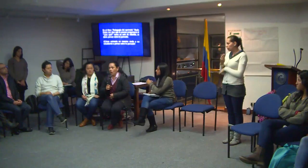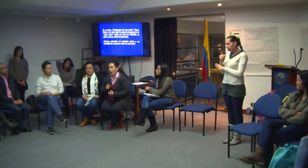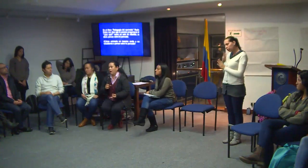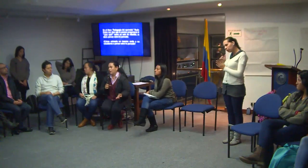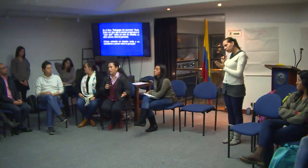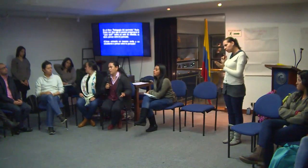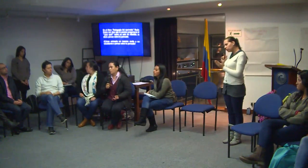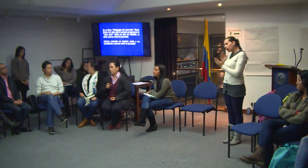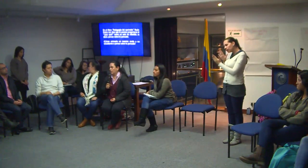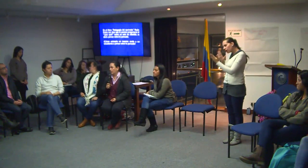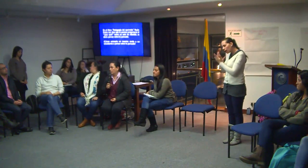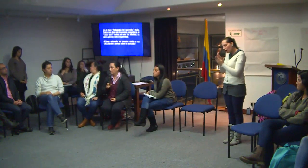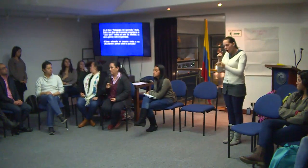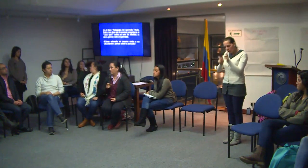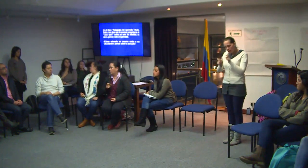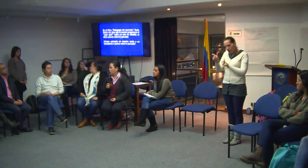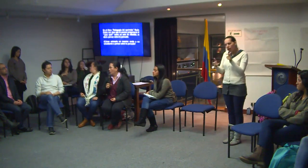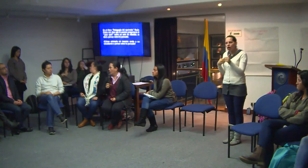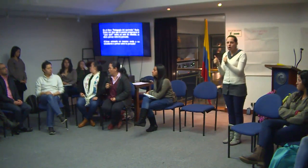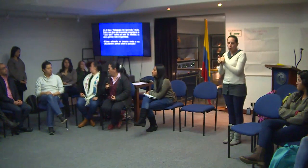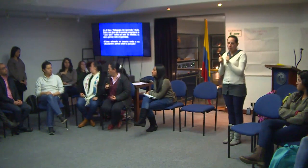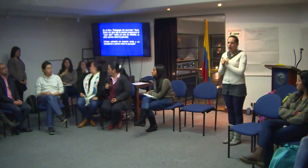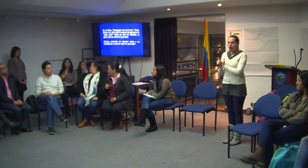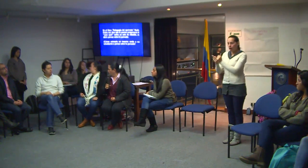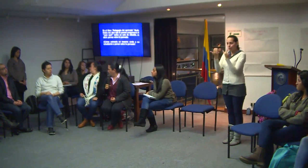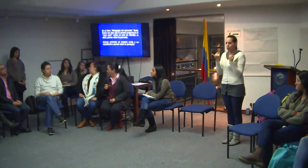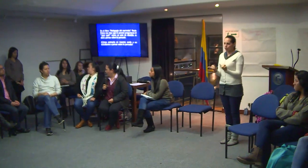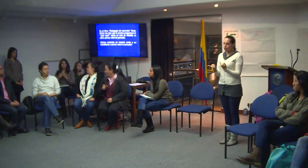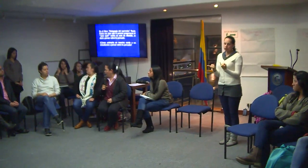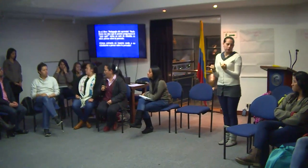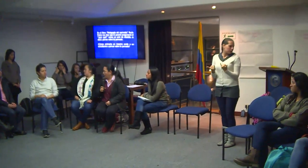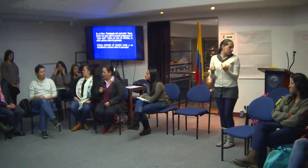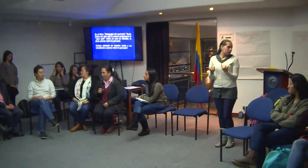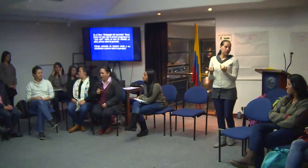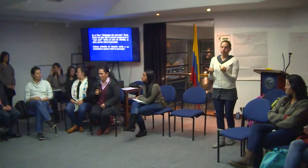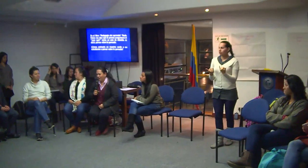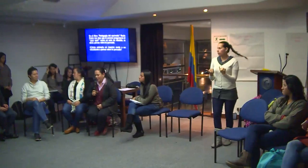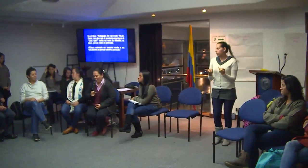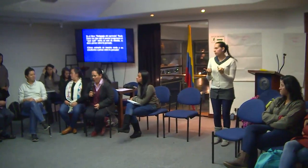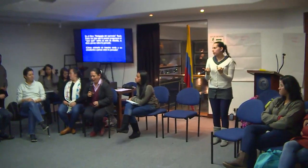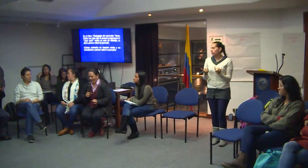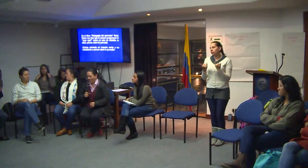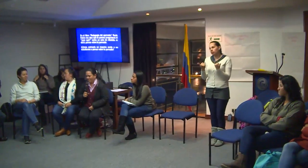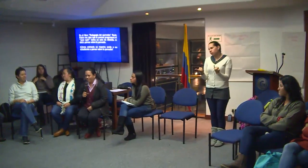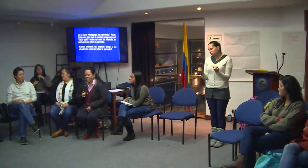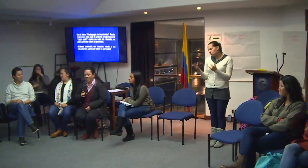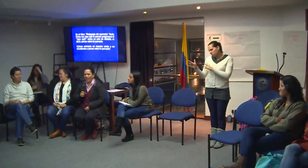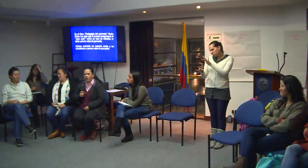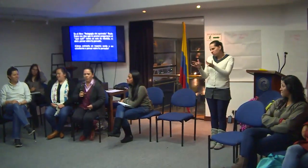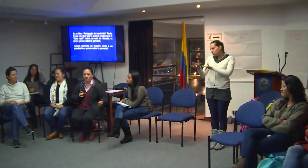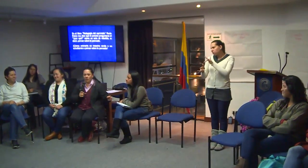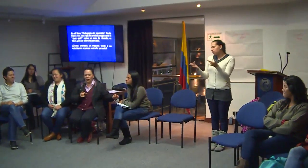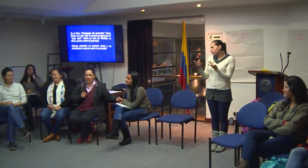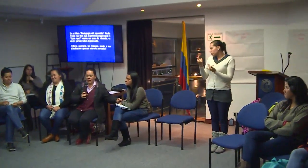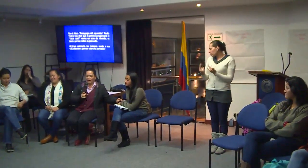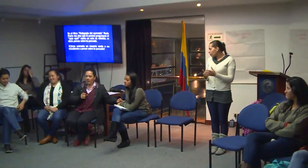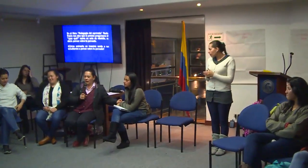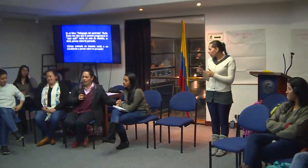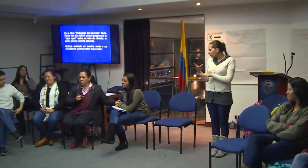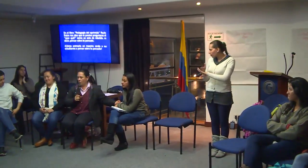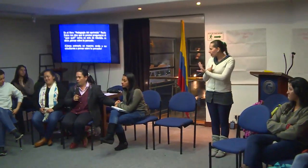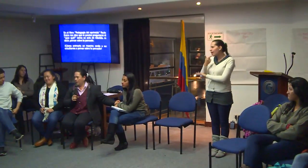acercamiento a quienes nos están acompañando hoy de manera particular. Como lo